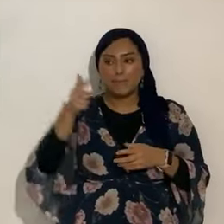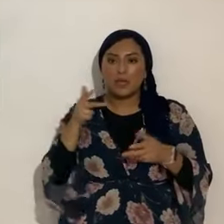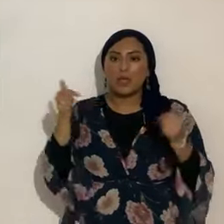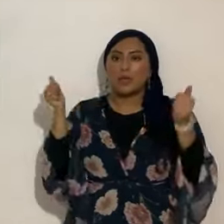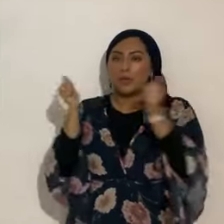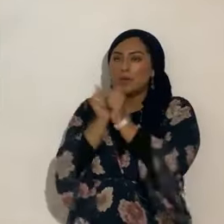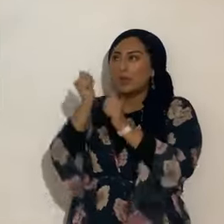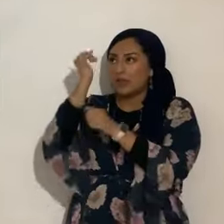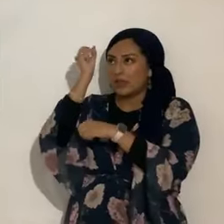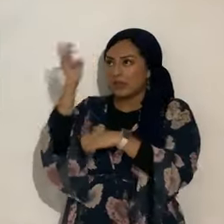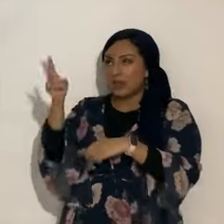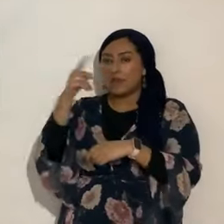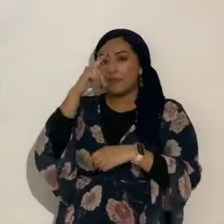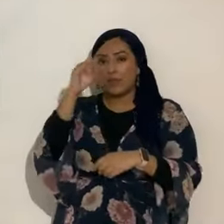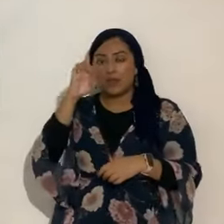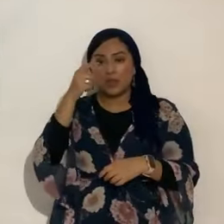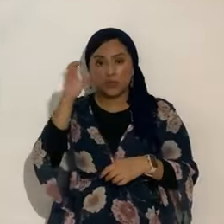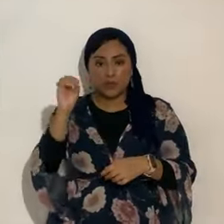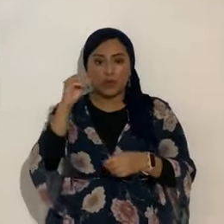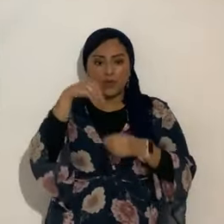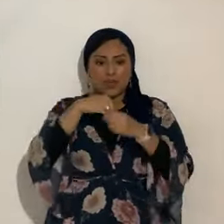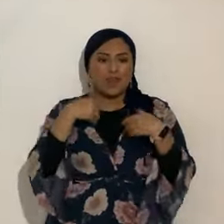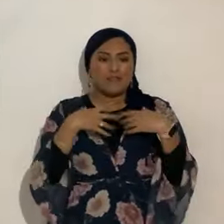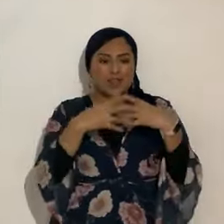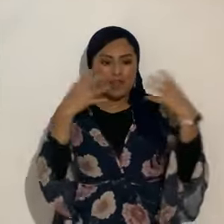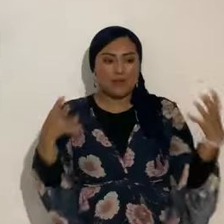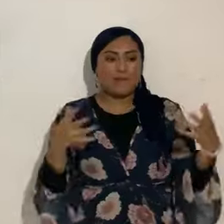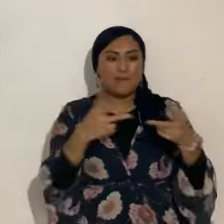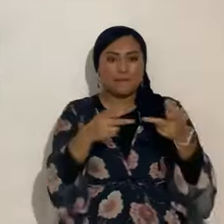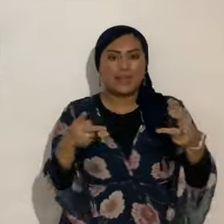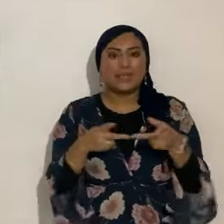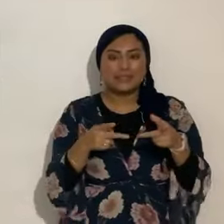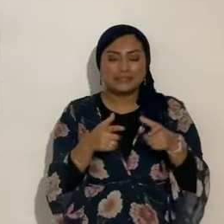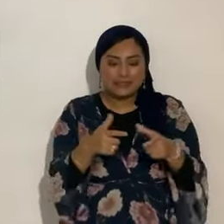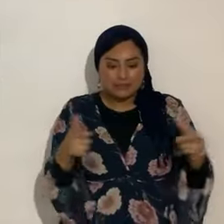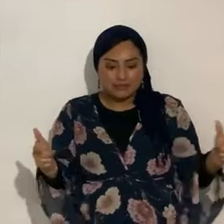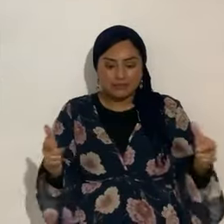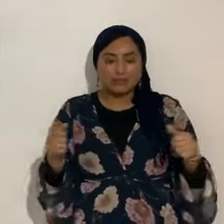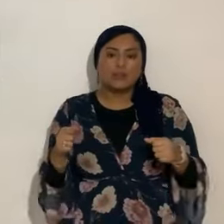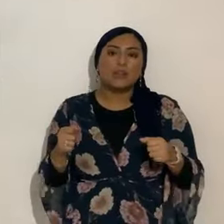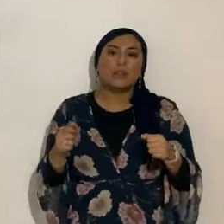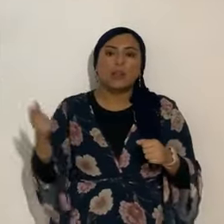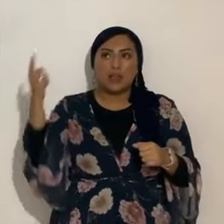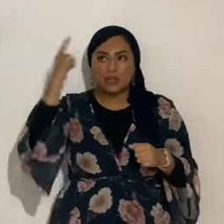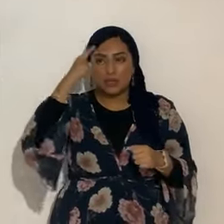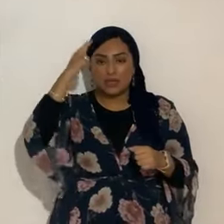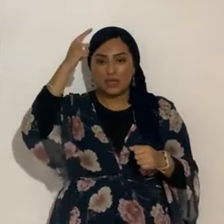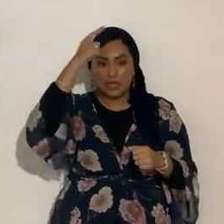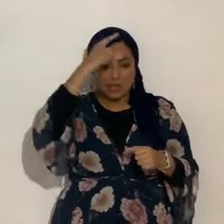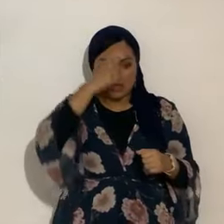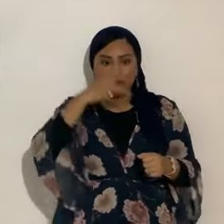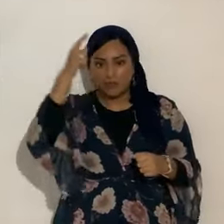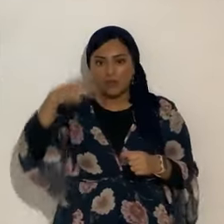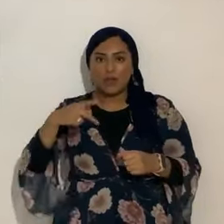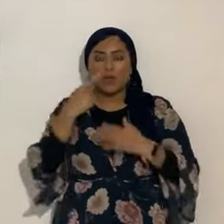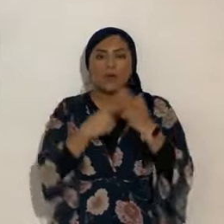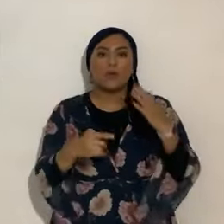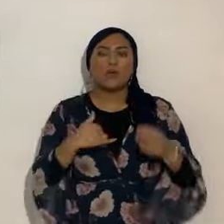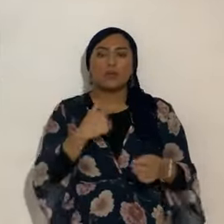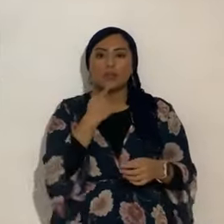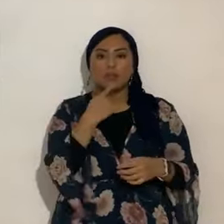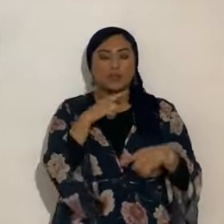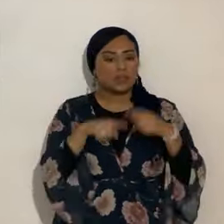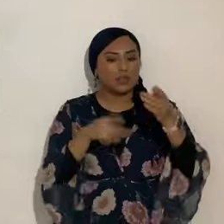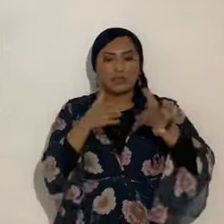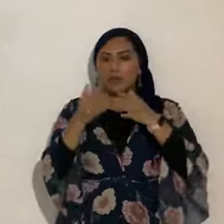Yahshua, porque el ego ocupa mucho lugar, ¿sí? Y entonces la mente está dividida, lo que decíamos, y no se puede